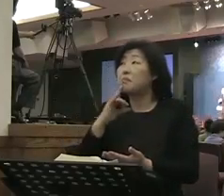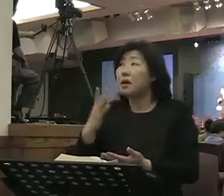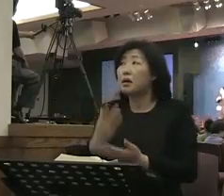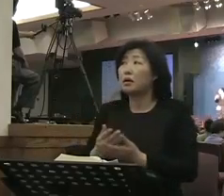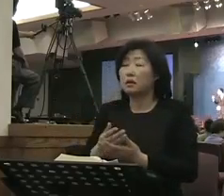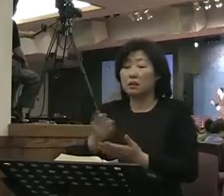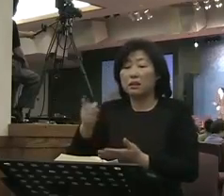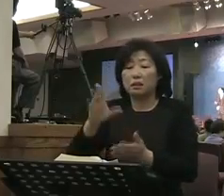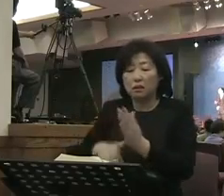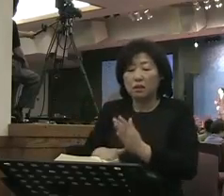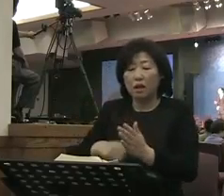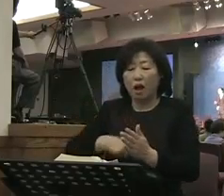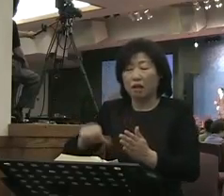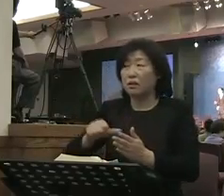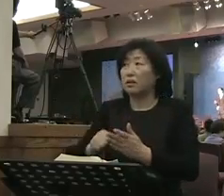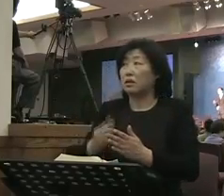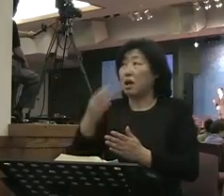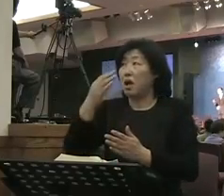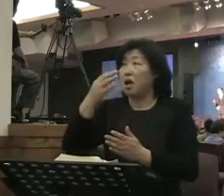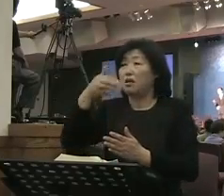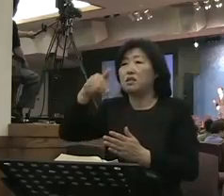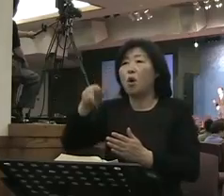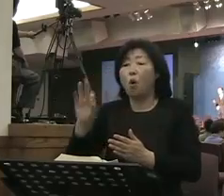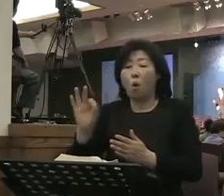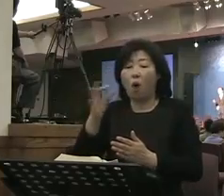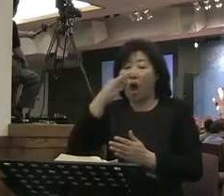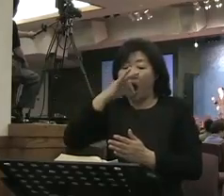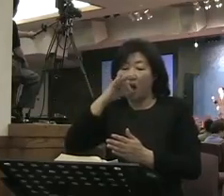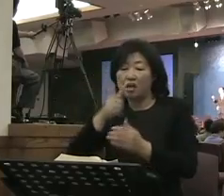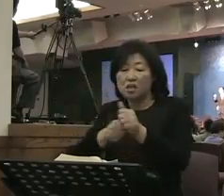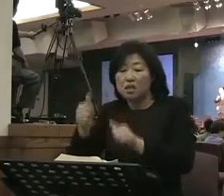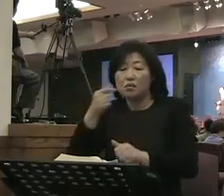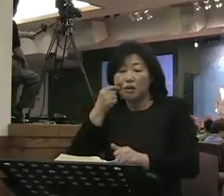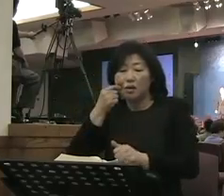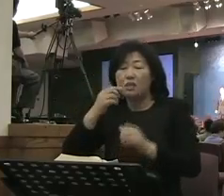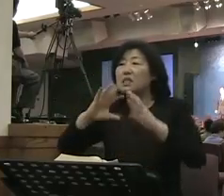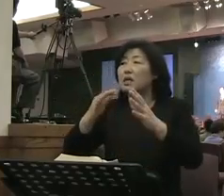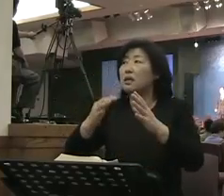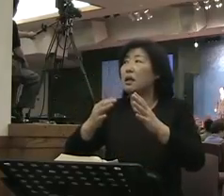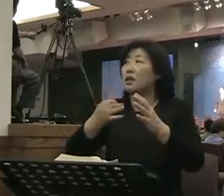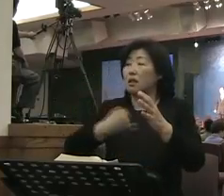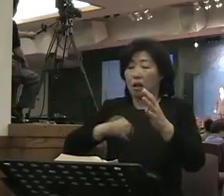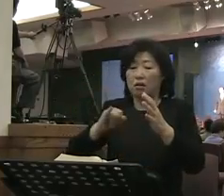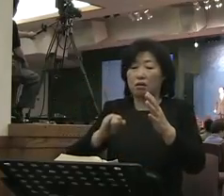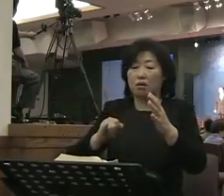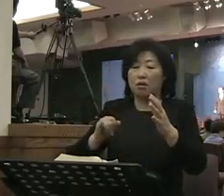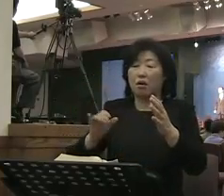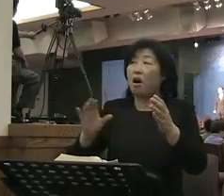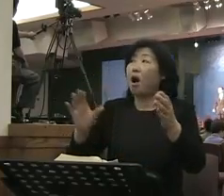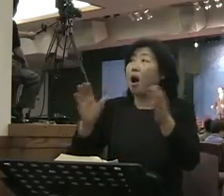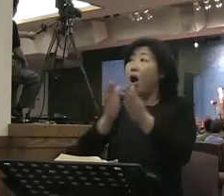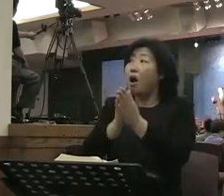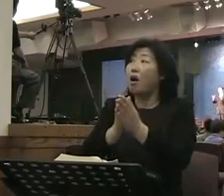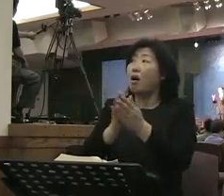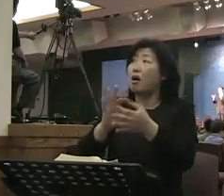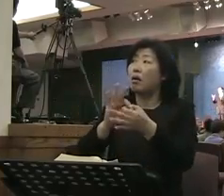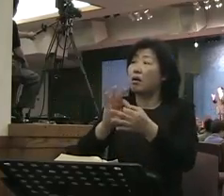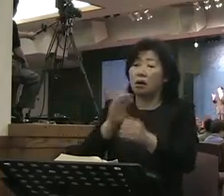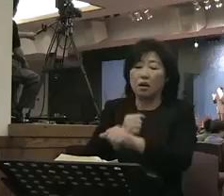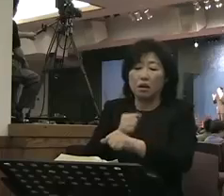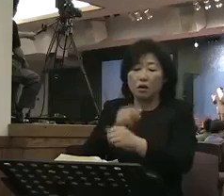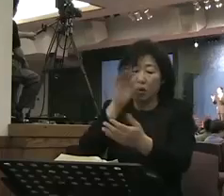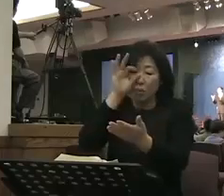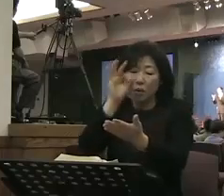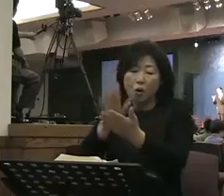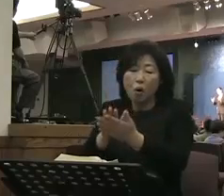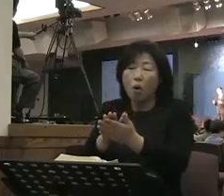아들들이 정욕을 이기지 못하고 세상의 딸들과 결합하는 모습을 보시고 하나님은 그때 그들을